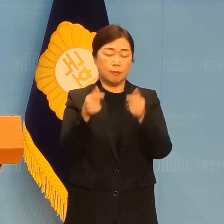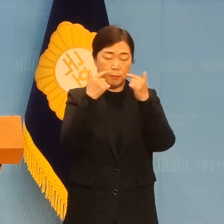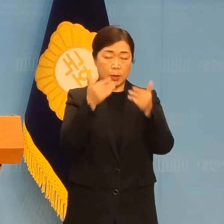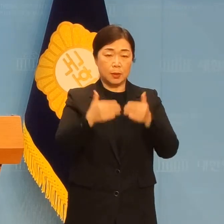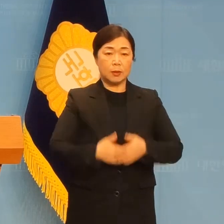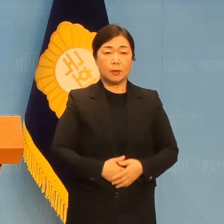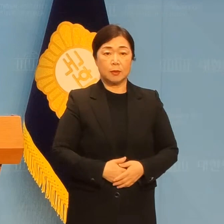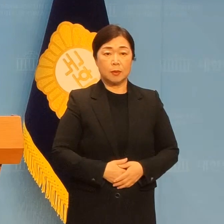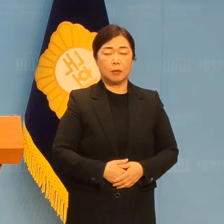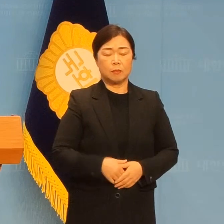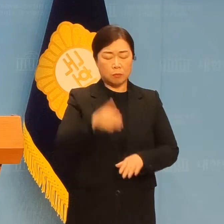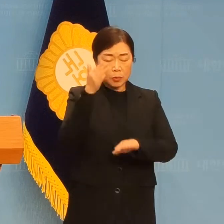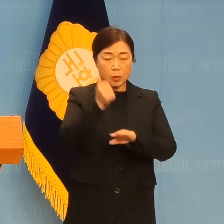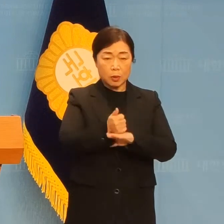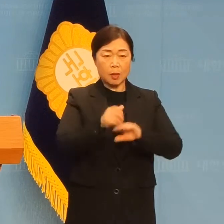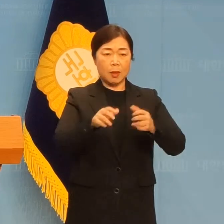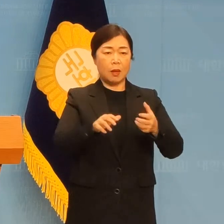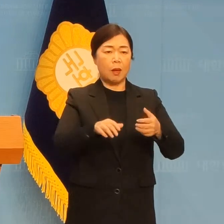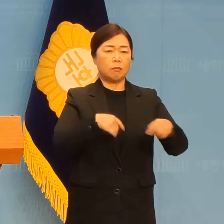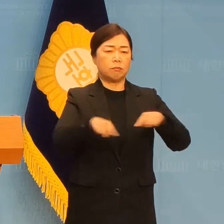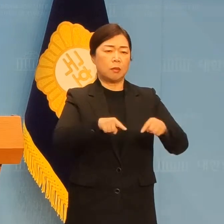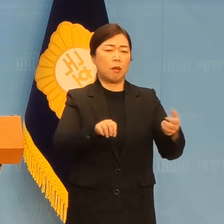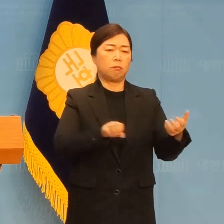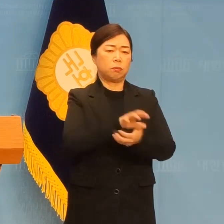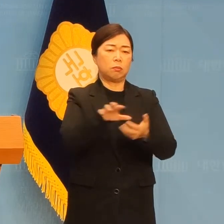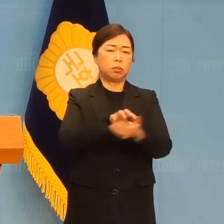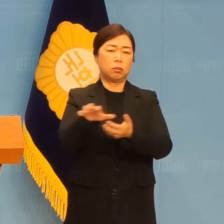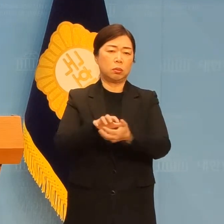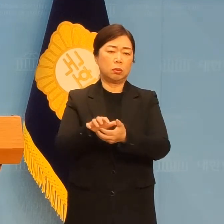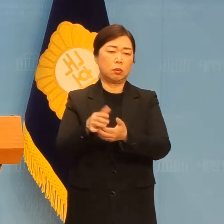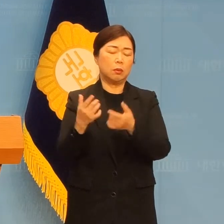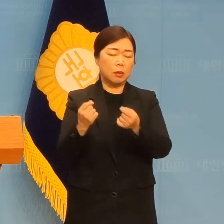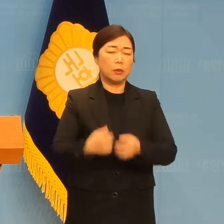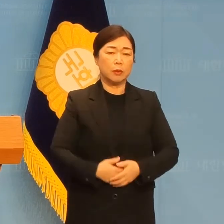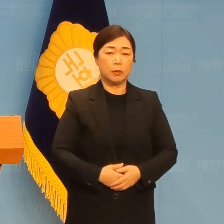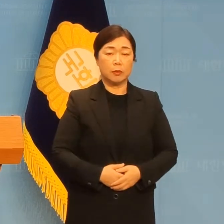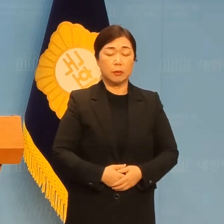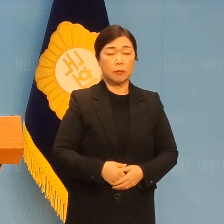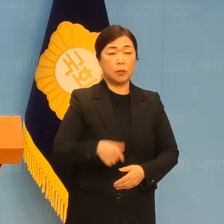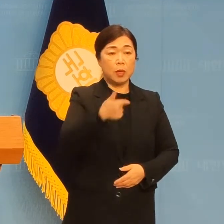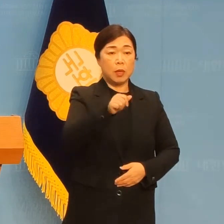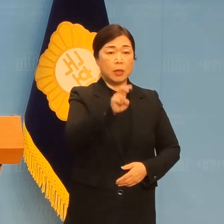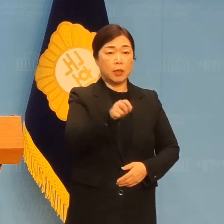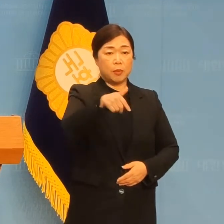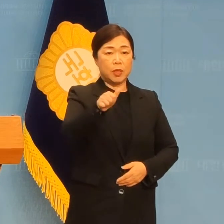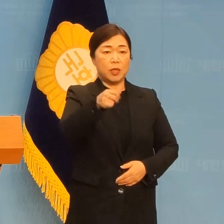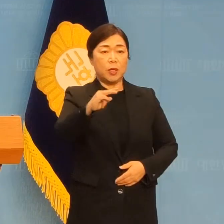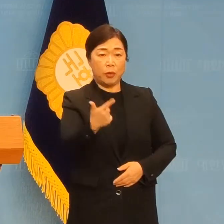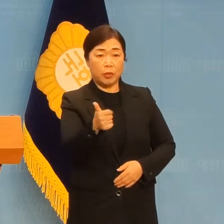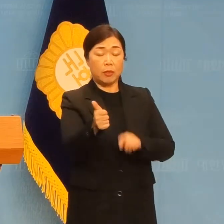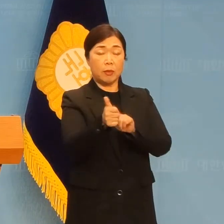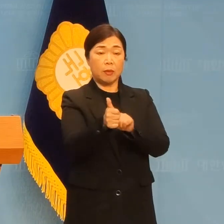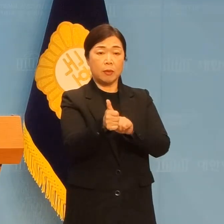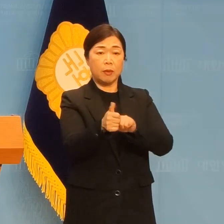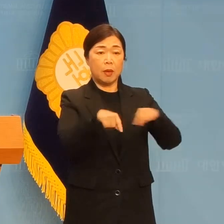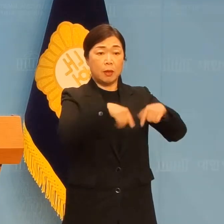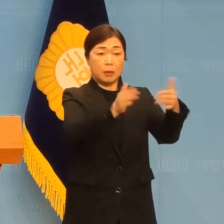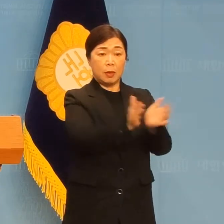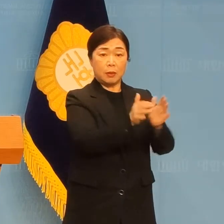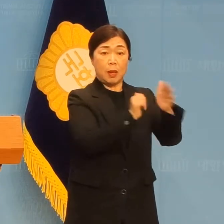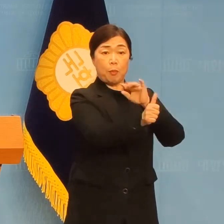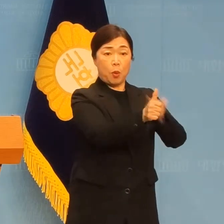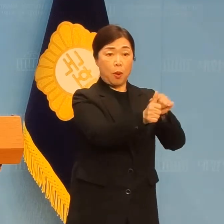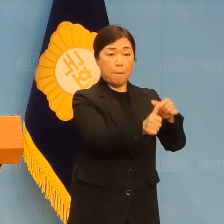없는 국기문란의 연속입니다. 김기현 의원 또한 당대표에 선출된 직후 그의